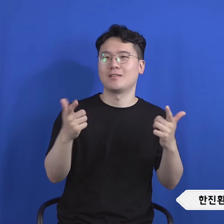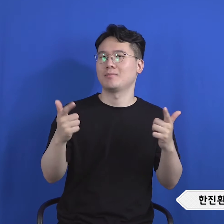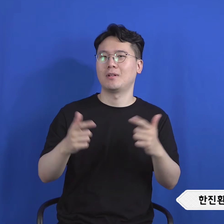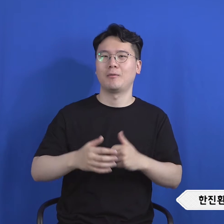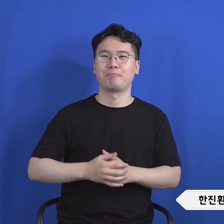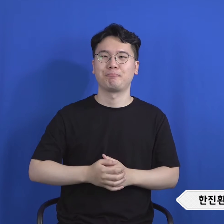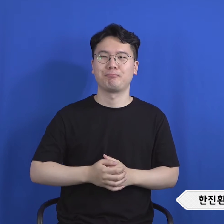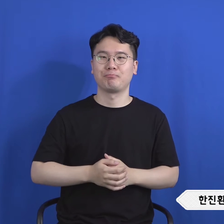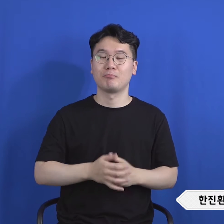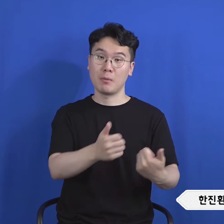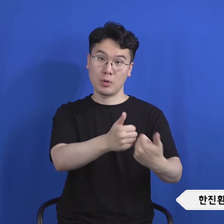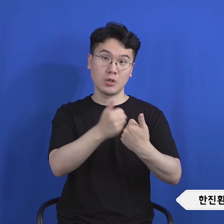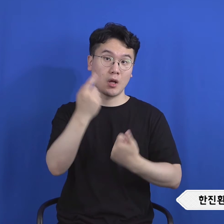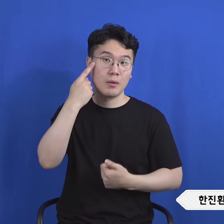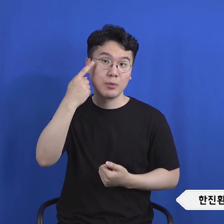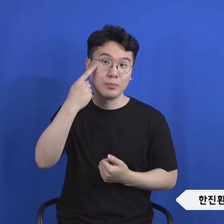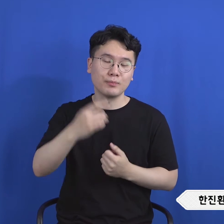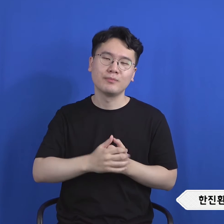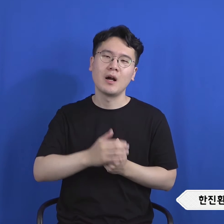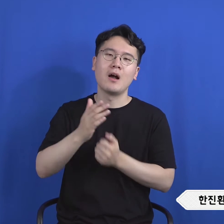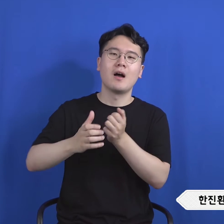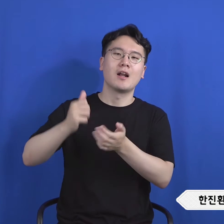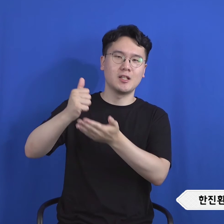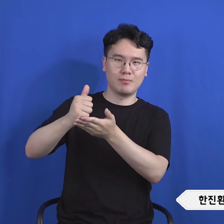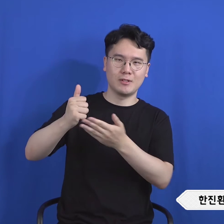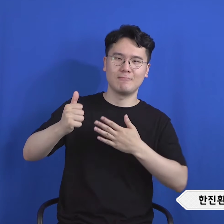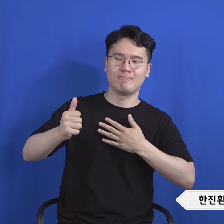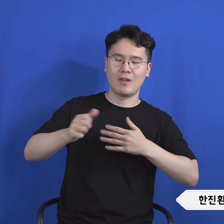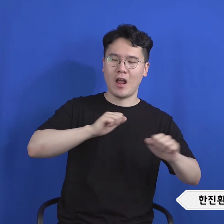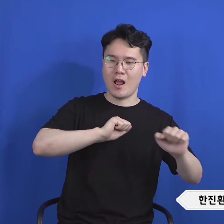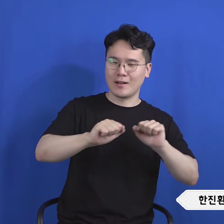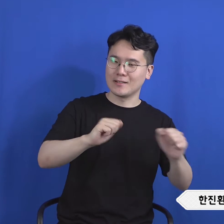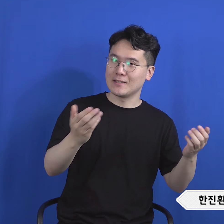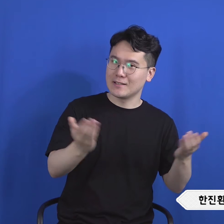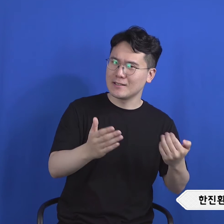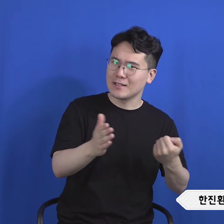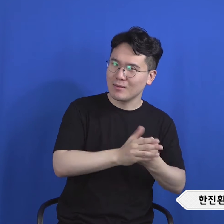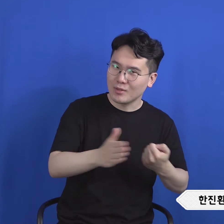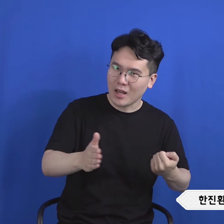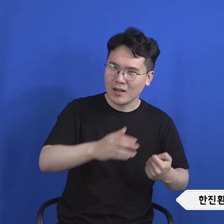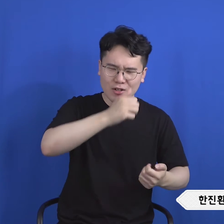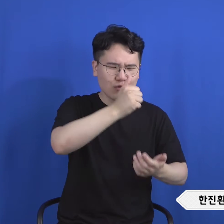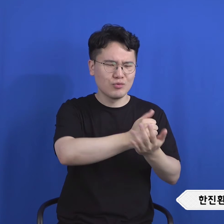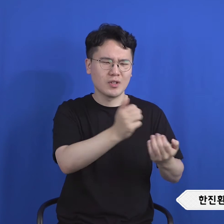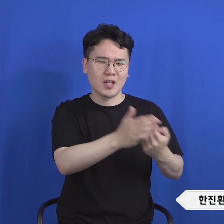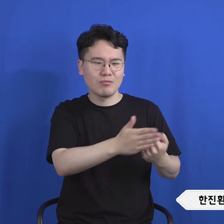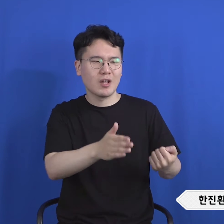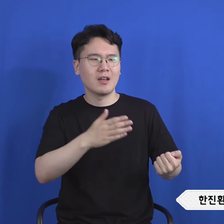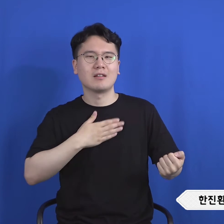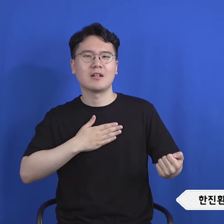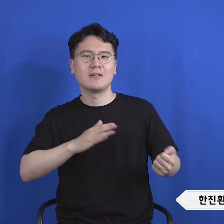한번 따라 하시겠습니까? 하나님은 내가 한 일 때문에 나를 덜 사랑하지 않는다.